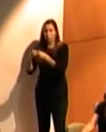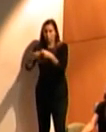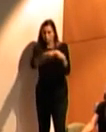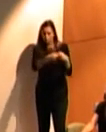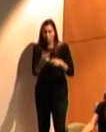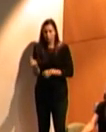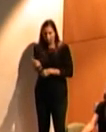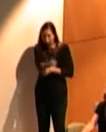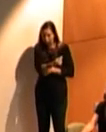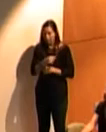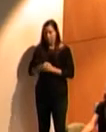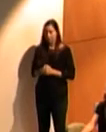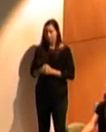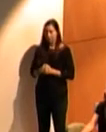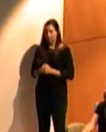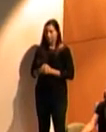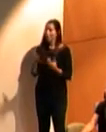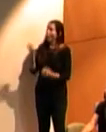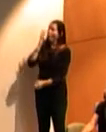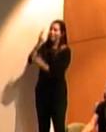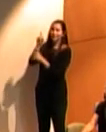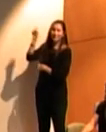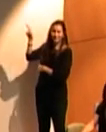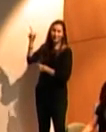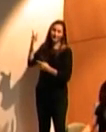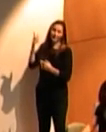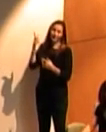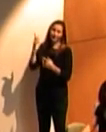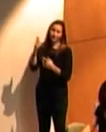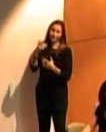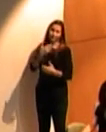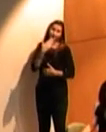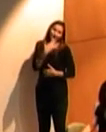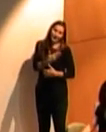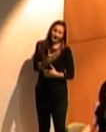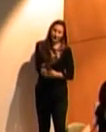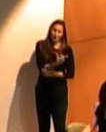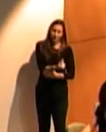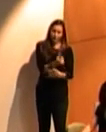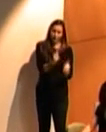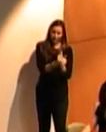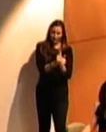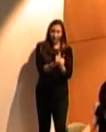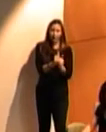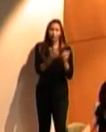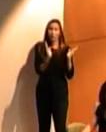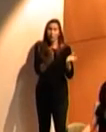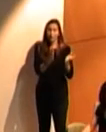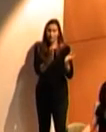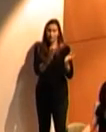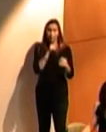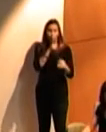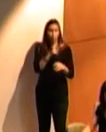Donc, sur ce projet-là, on remercie le partenariat qu'on a eu avec l'hôpital de jour